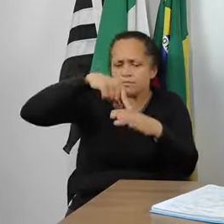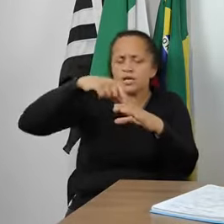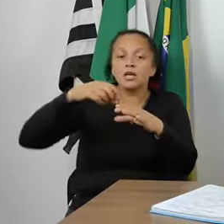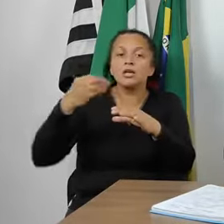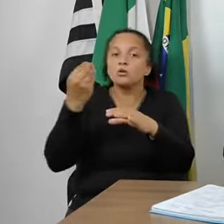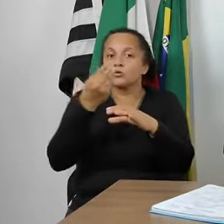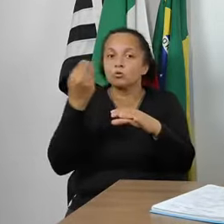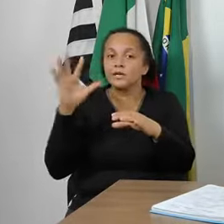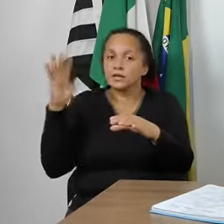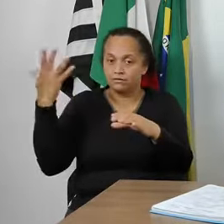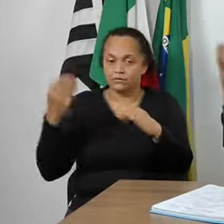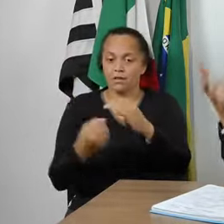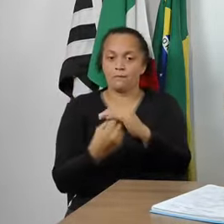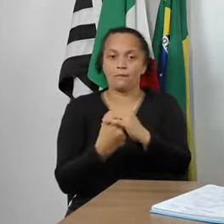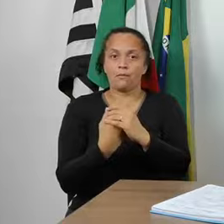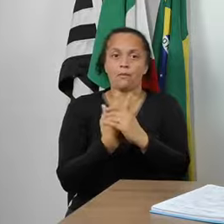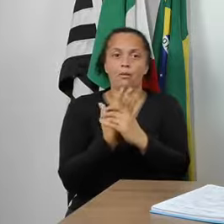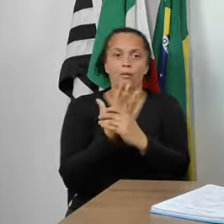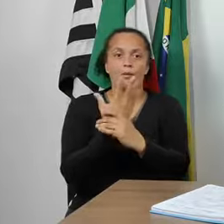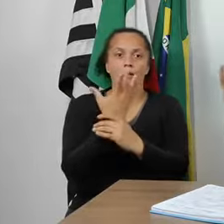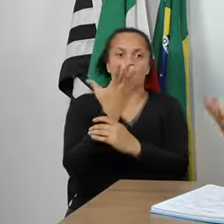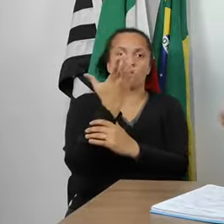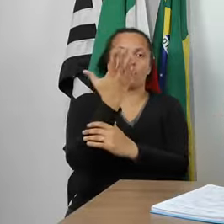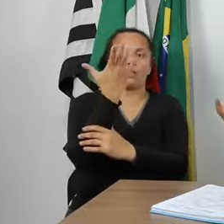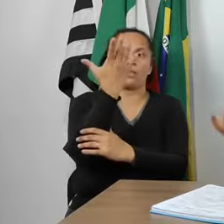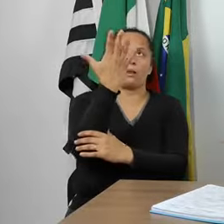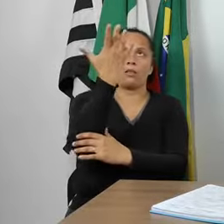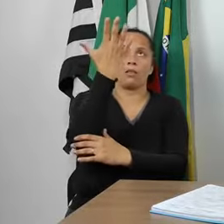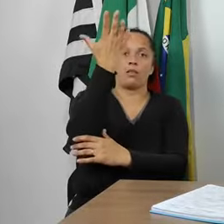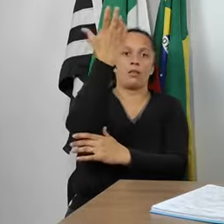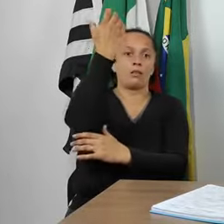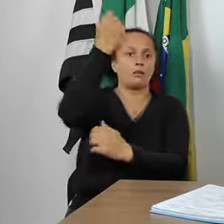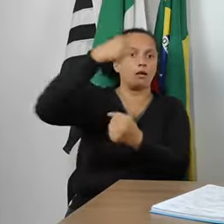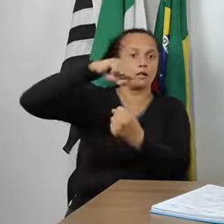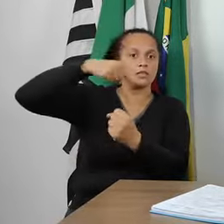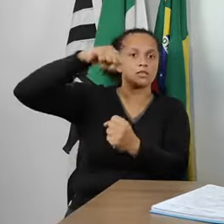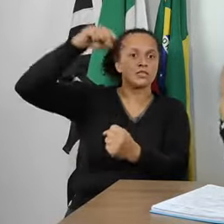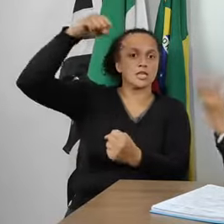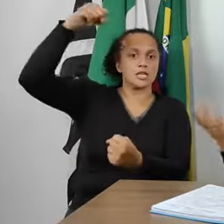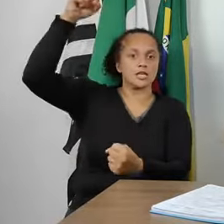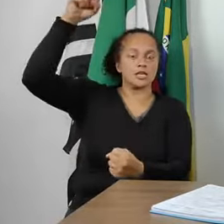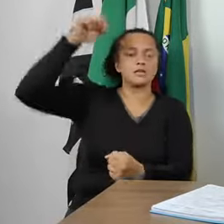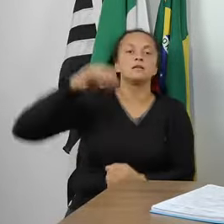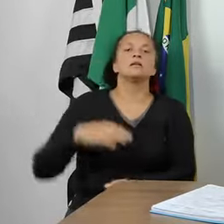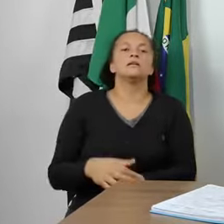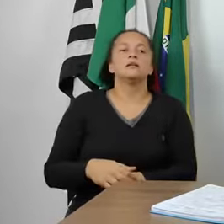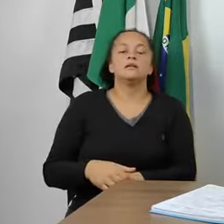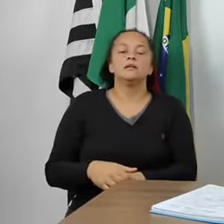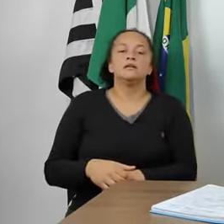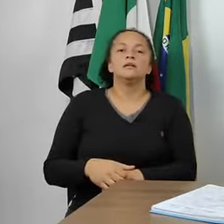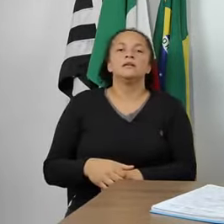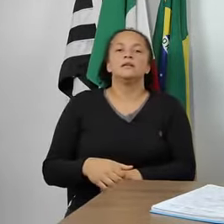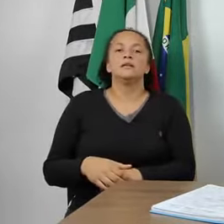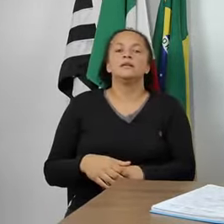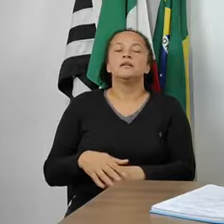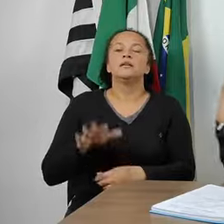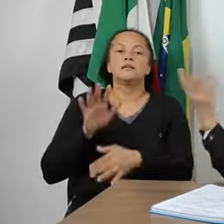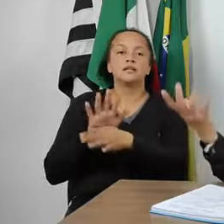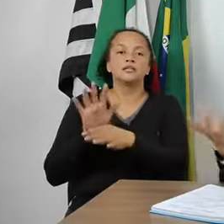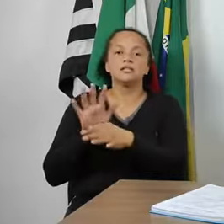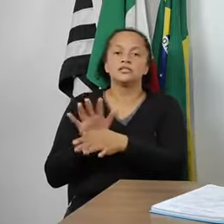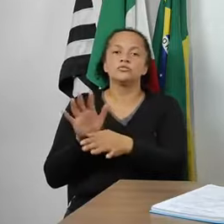germinada, ela dá uma árvore, uma hortaliça enorme, gigante, e que alimenta as pessoas que estão à volta